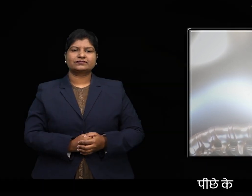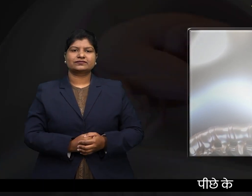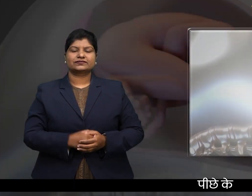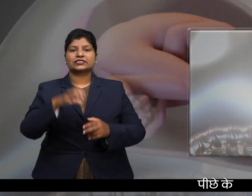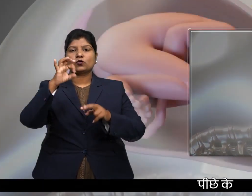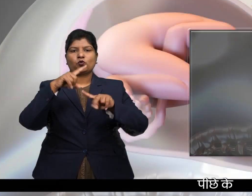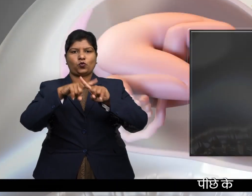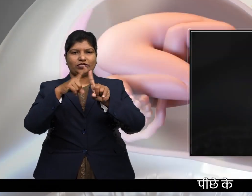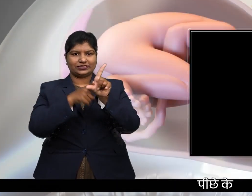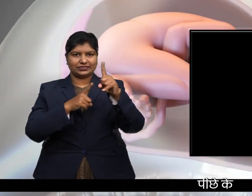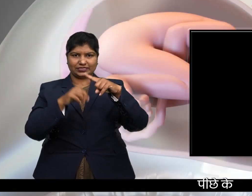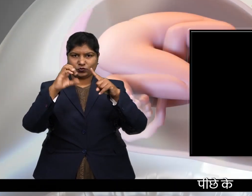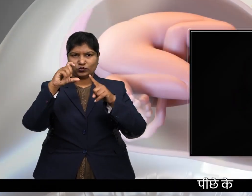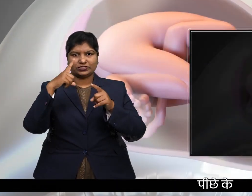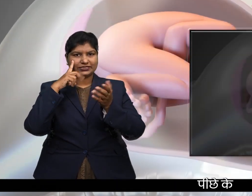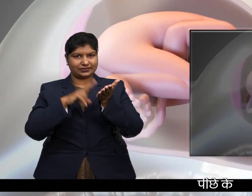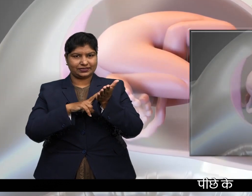पीछे के